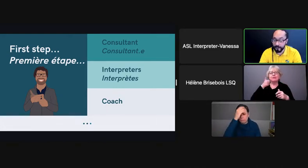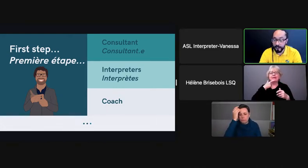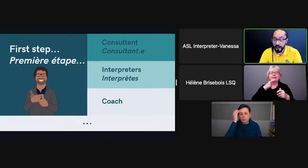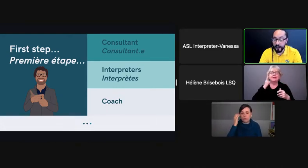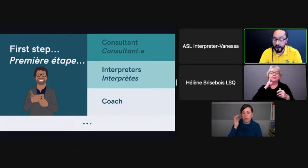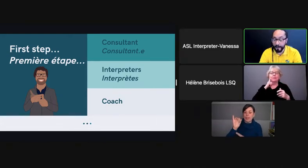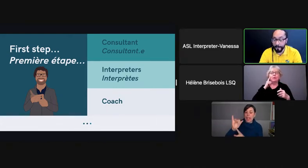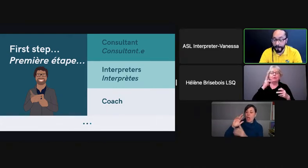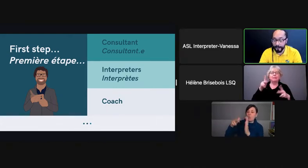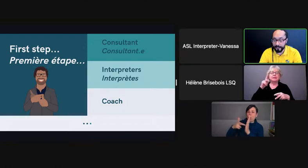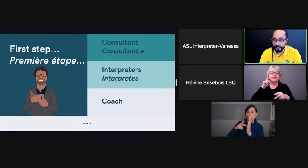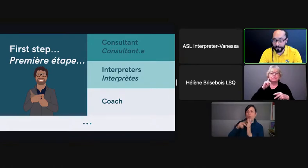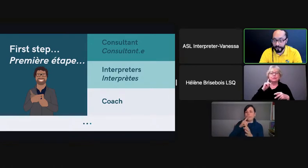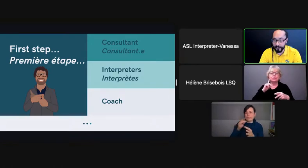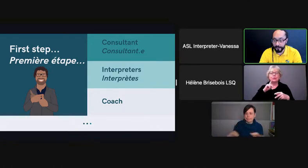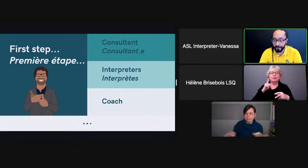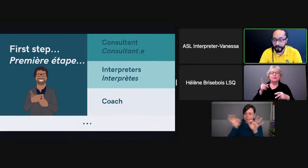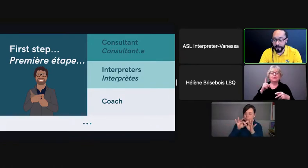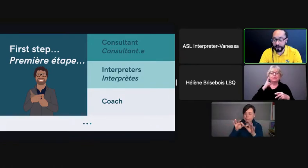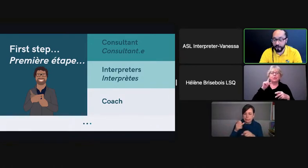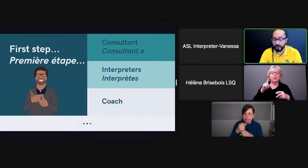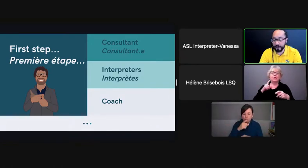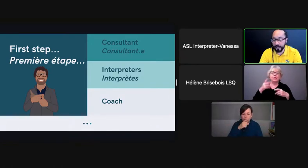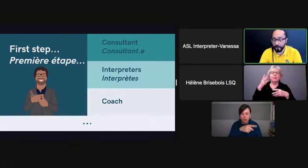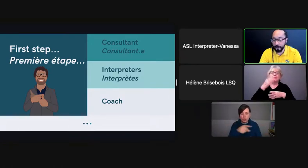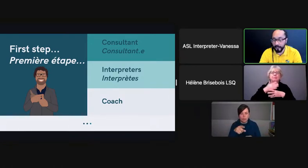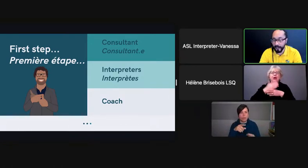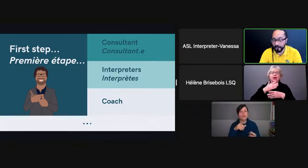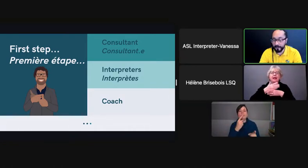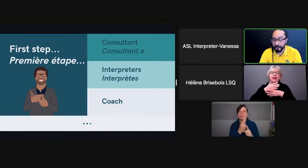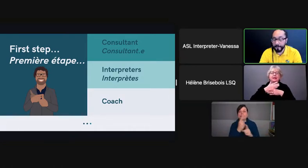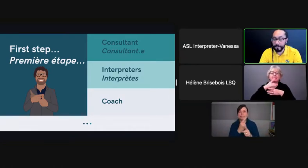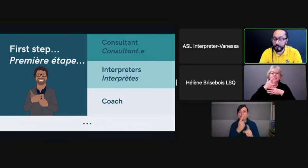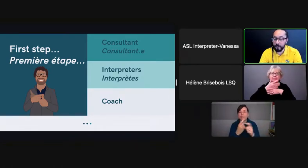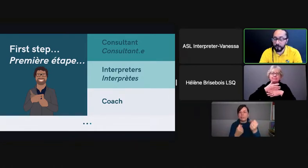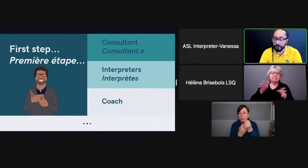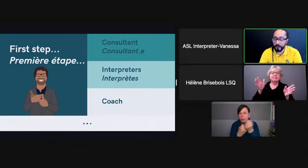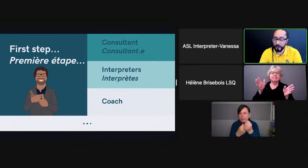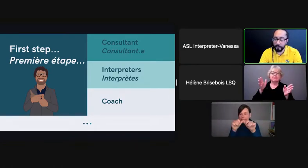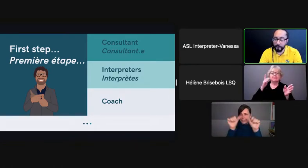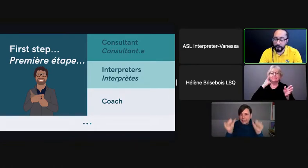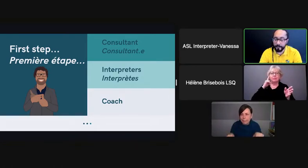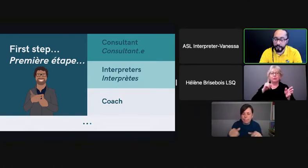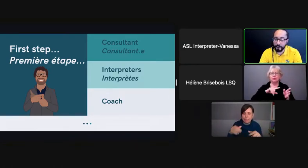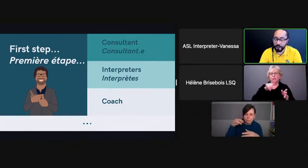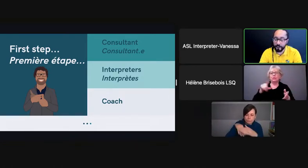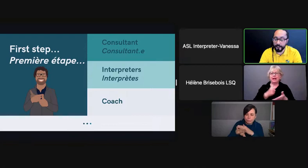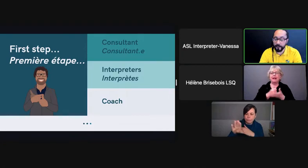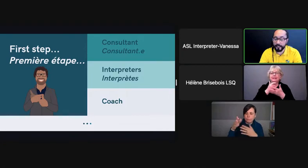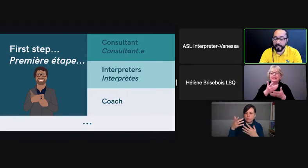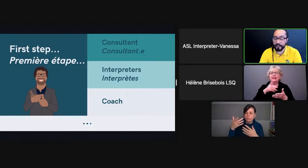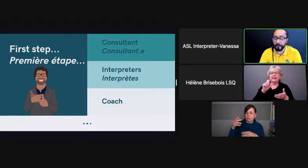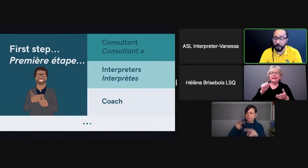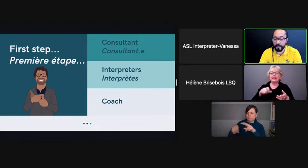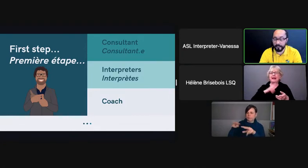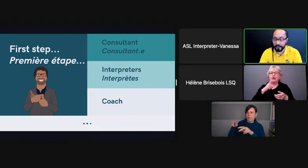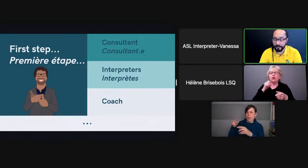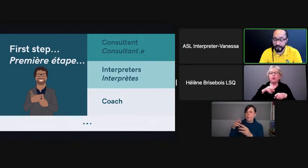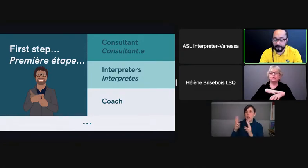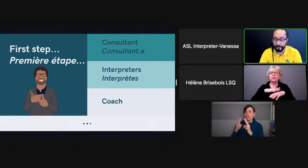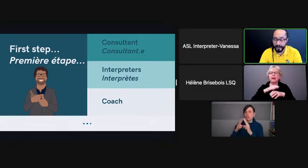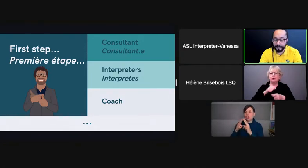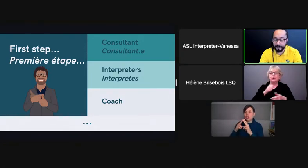pour essayer de briser ces barrières de communication. Donc, un consultant pourrait vous aider. C'est également important